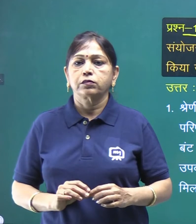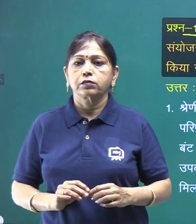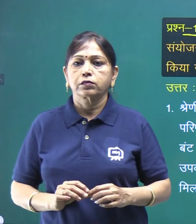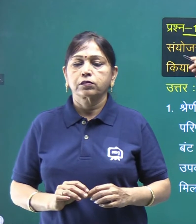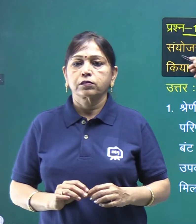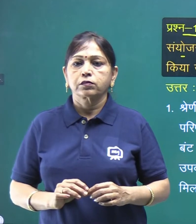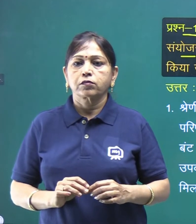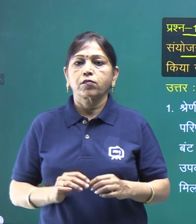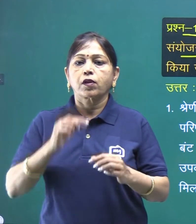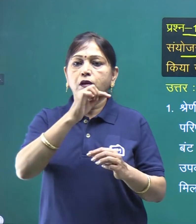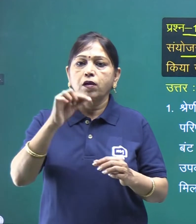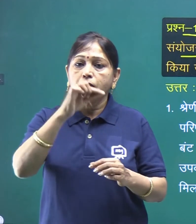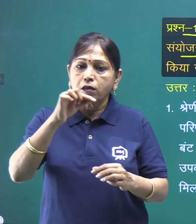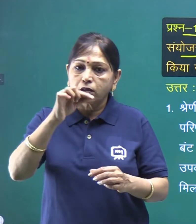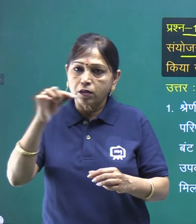श्रेणी क्रम संयोजन का